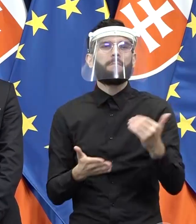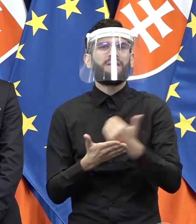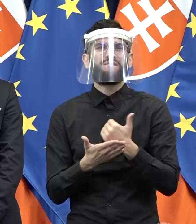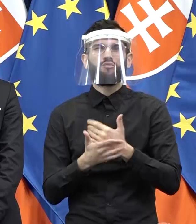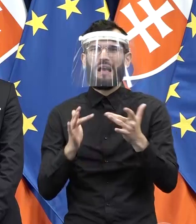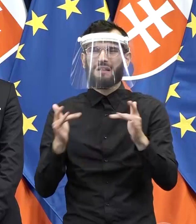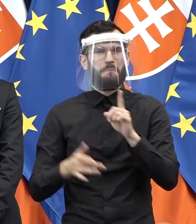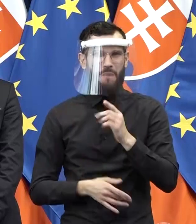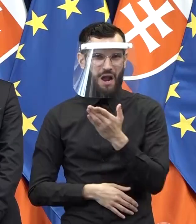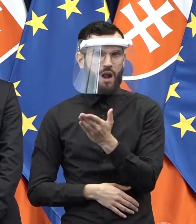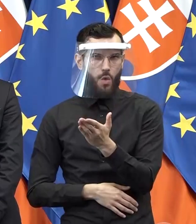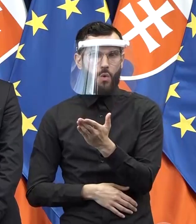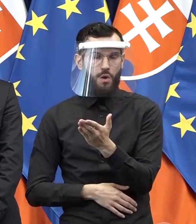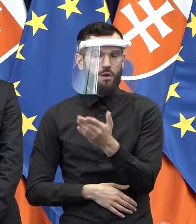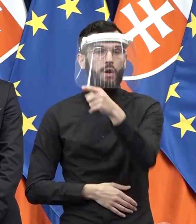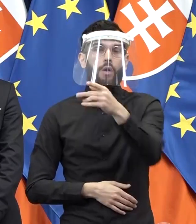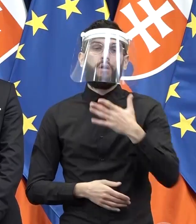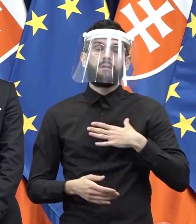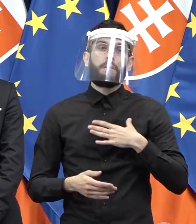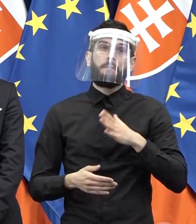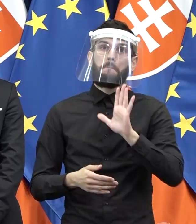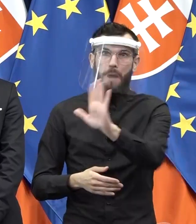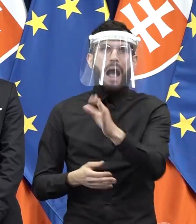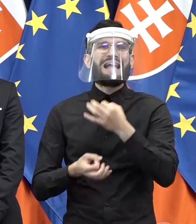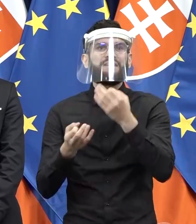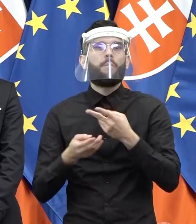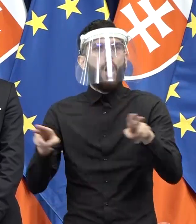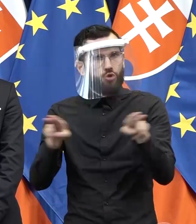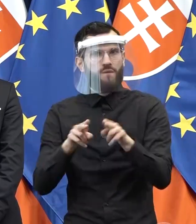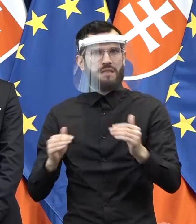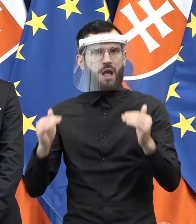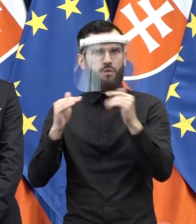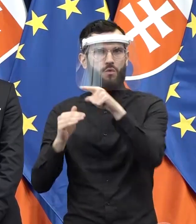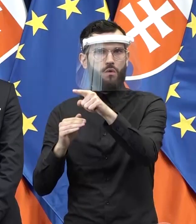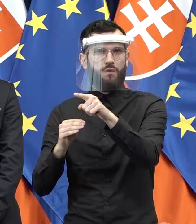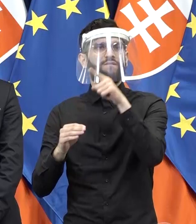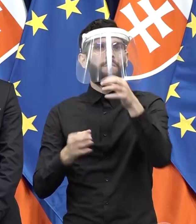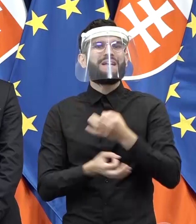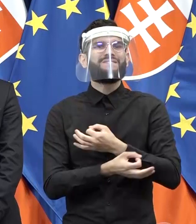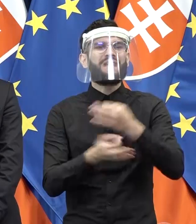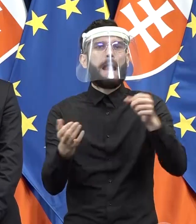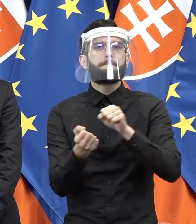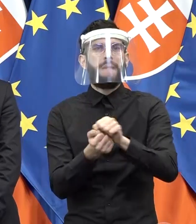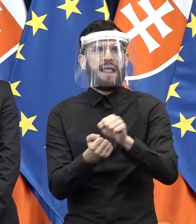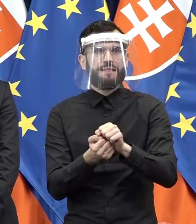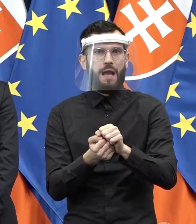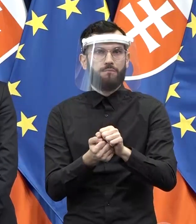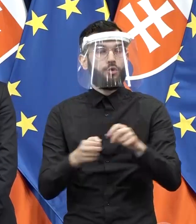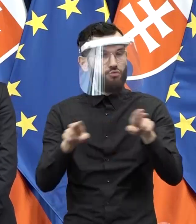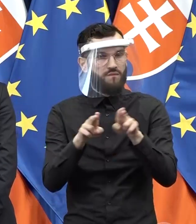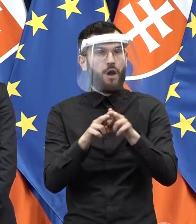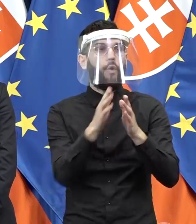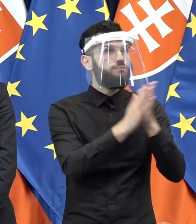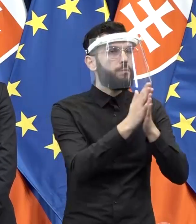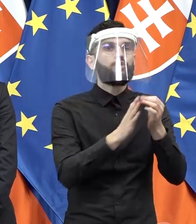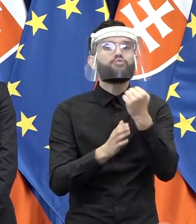internet, aby tieto informácie v dostatočnom rozsahu dostávali z verejnoprávnych médií. Požiadame rovnako aj